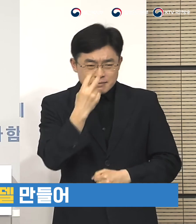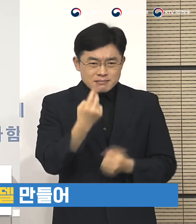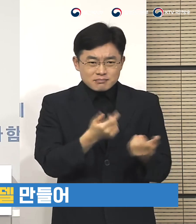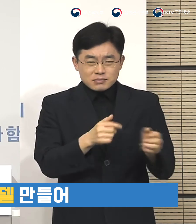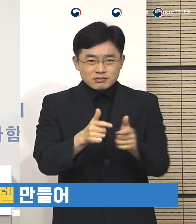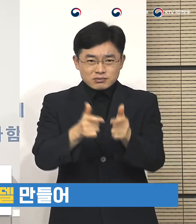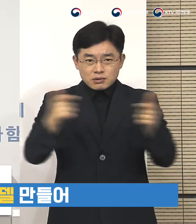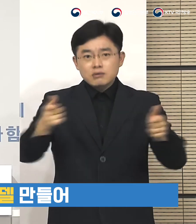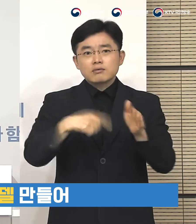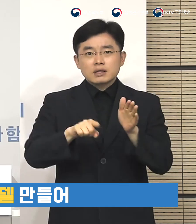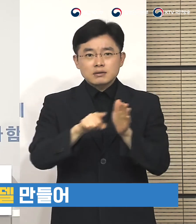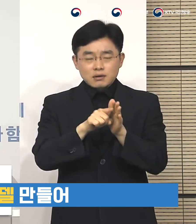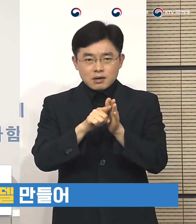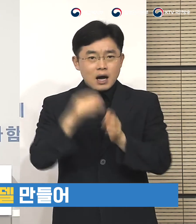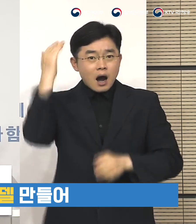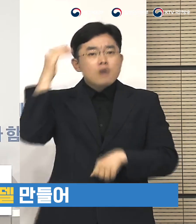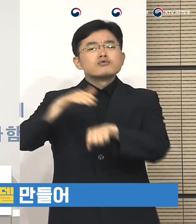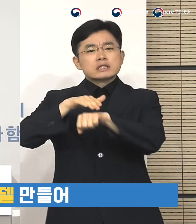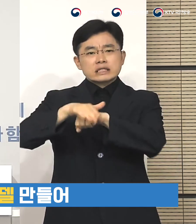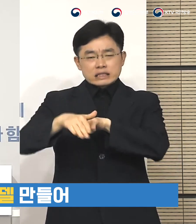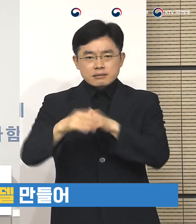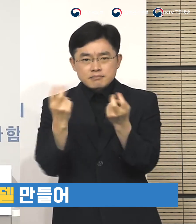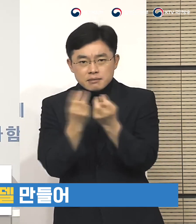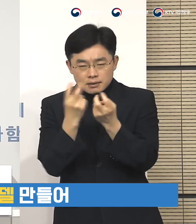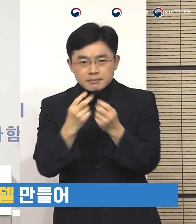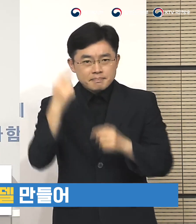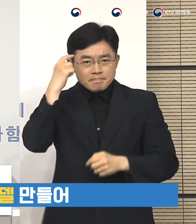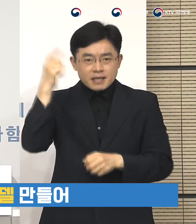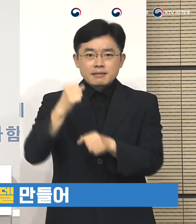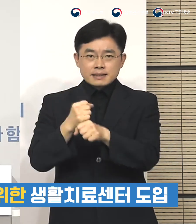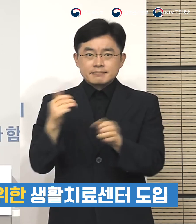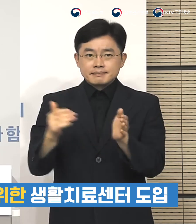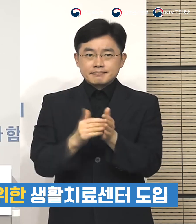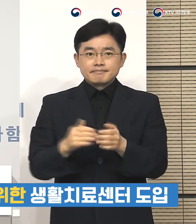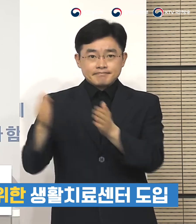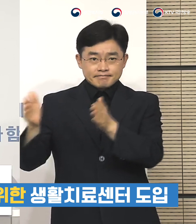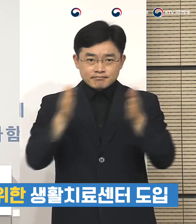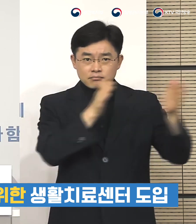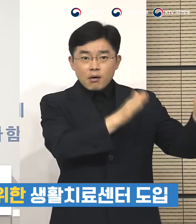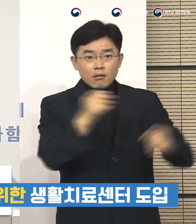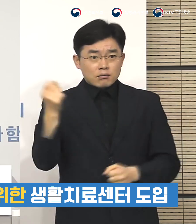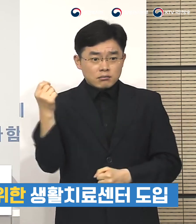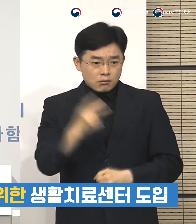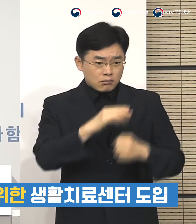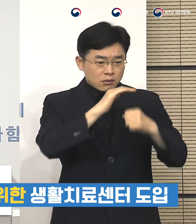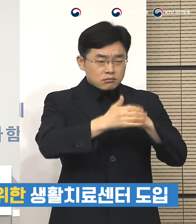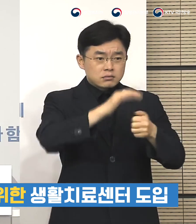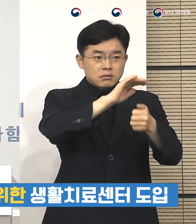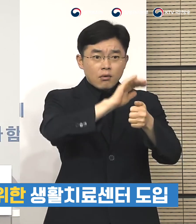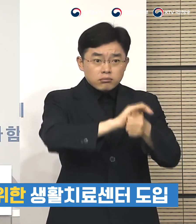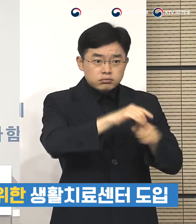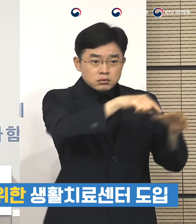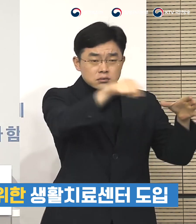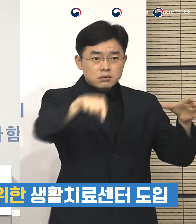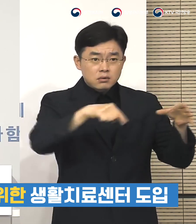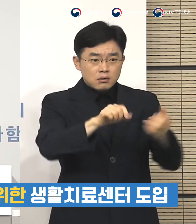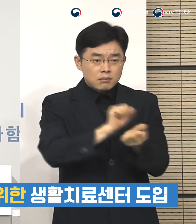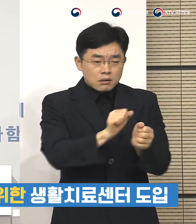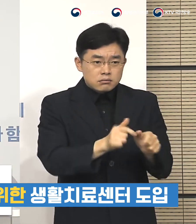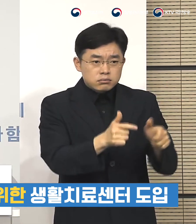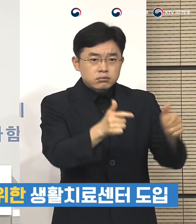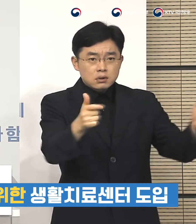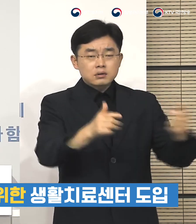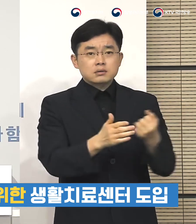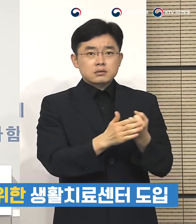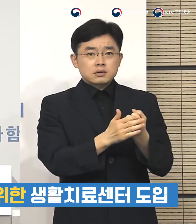가능한 우리의 방역 모델을 만들었습니다. 한편 대구 경북을 중심으로 환자가 급증함에